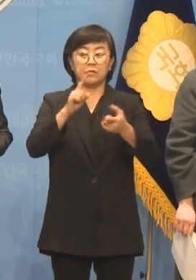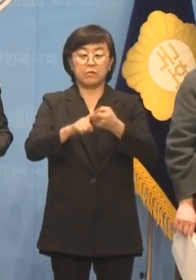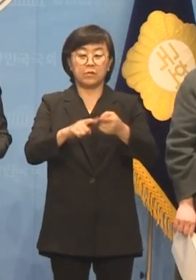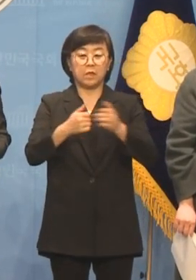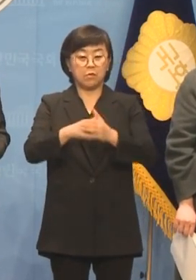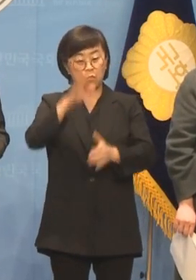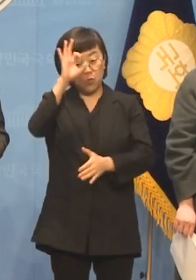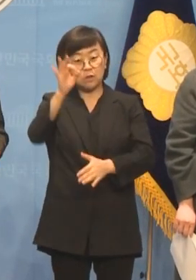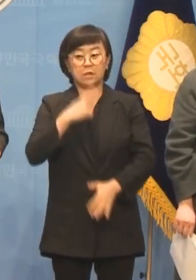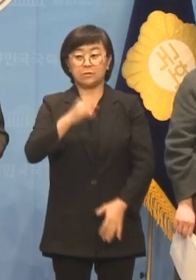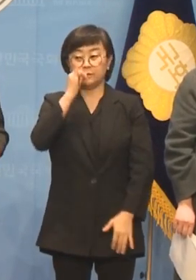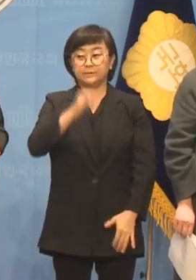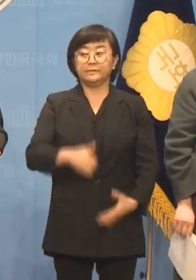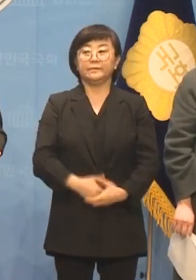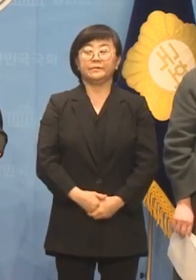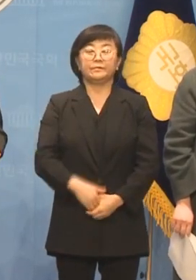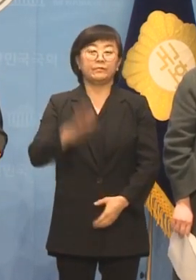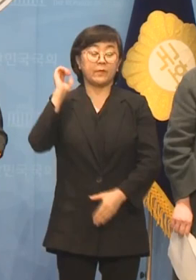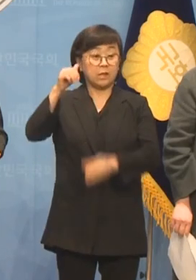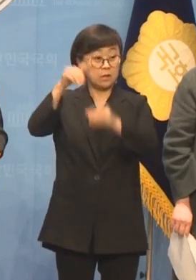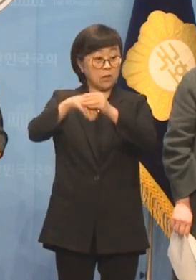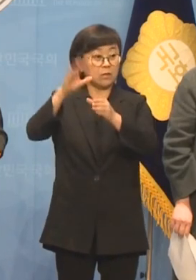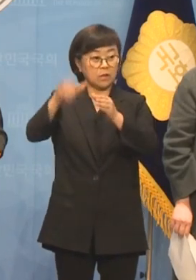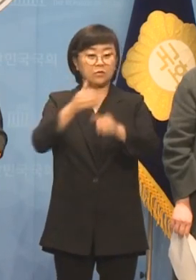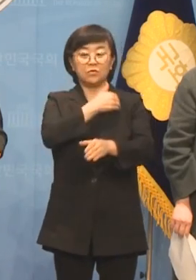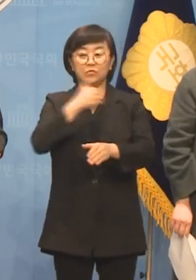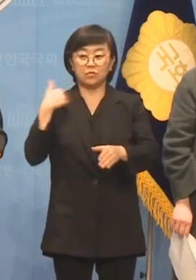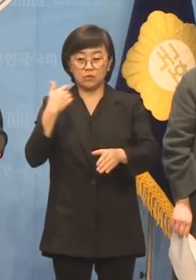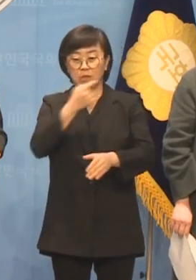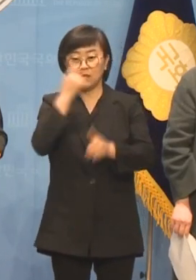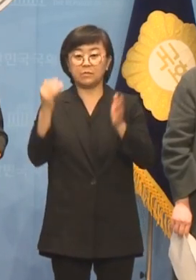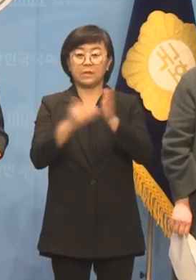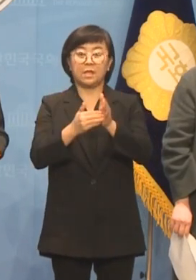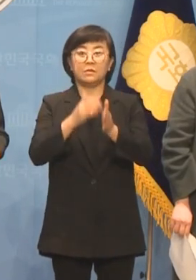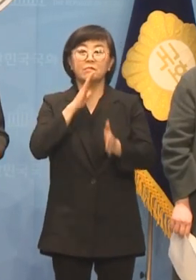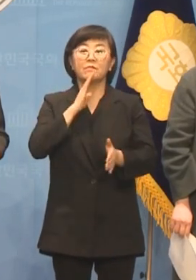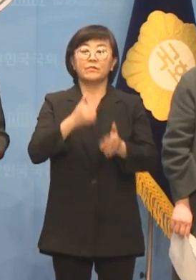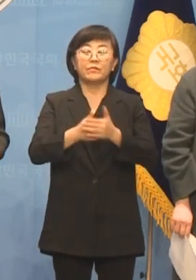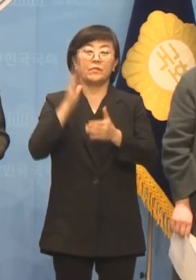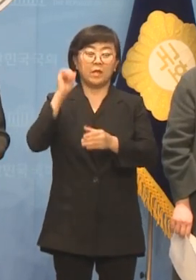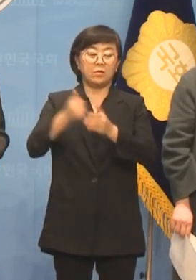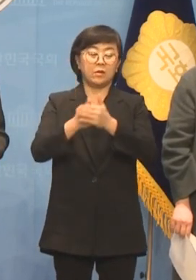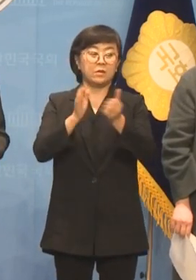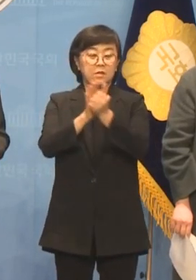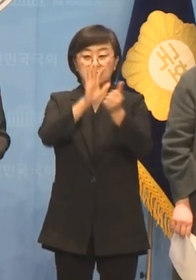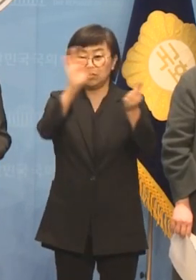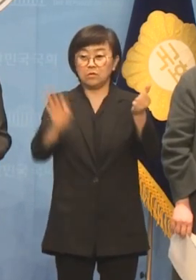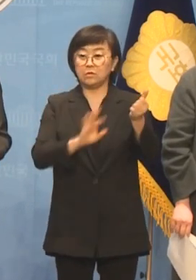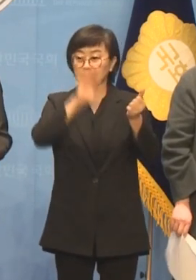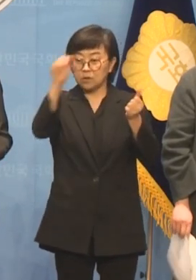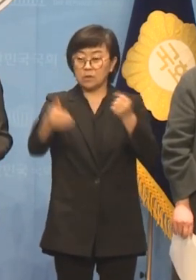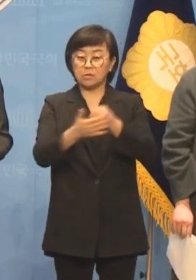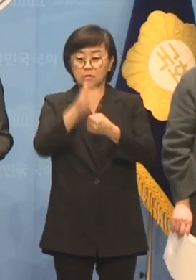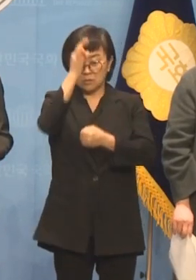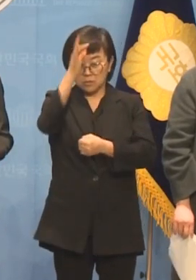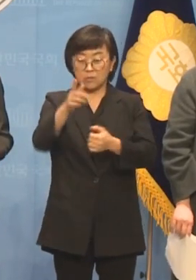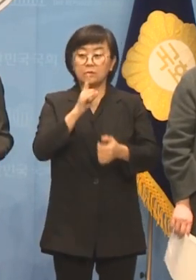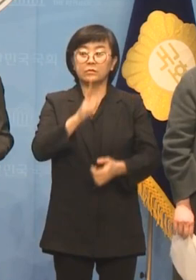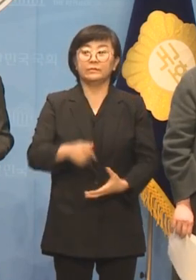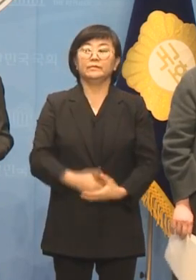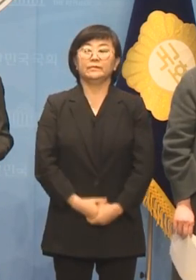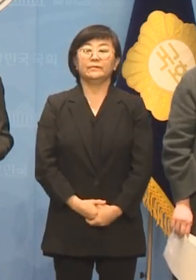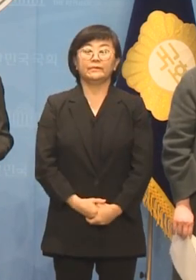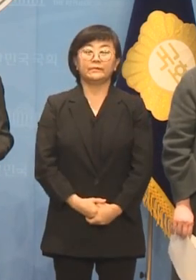꼴을 이미 본 적이 있습니다. 대선 때 이미 충분히 확인하고 봤습니다. 대선 지지율 떨어지니 사과쇼